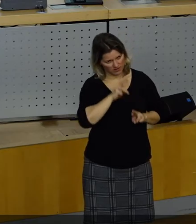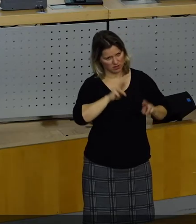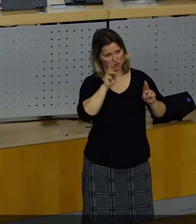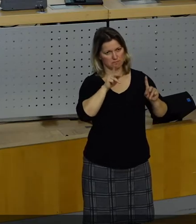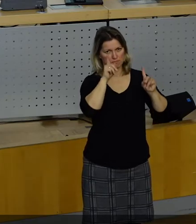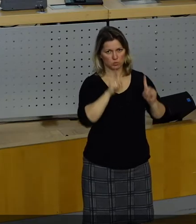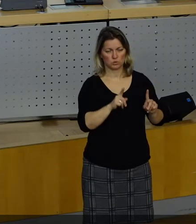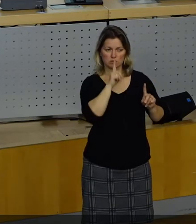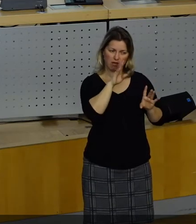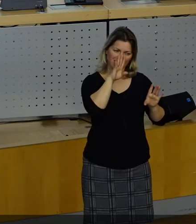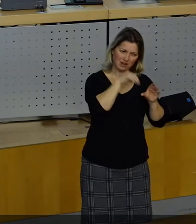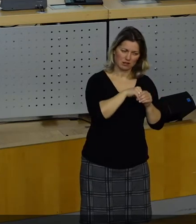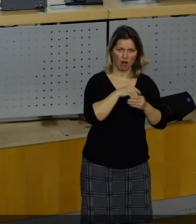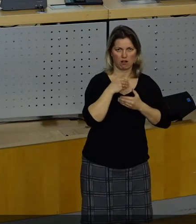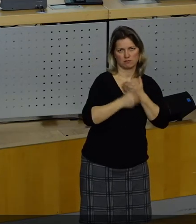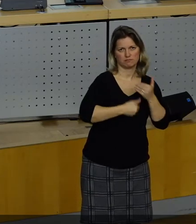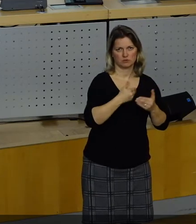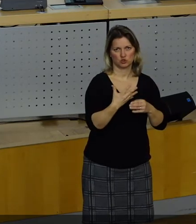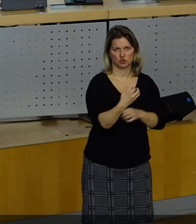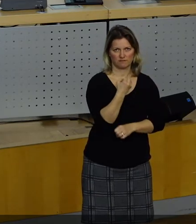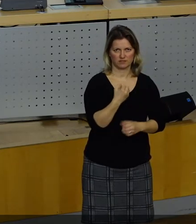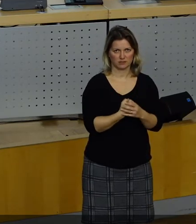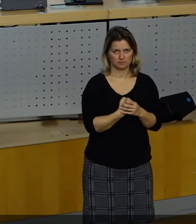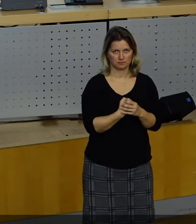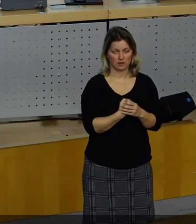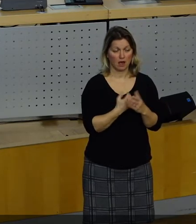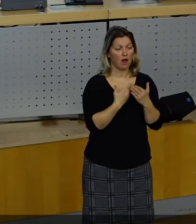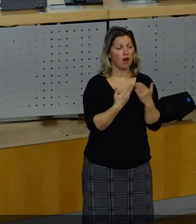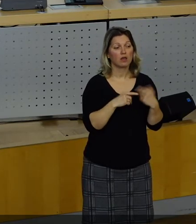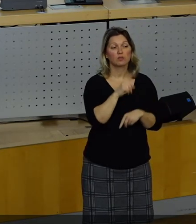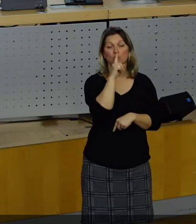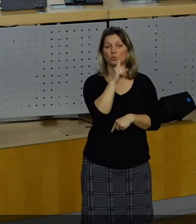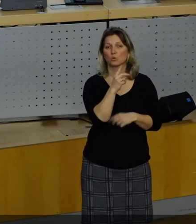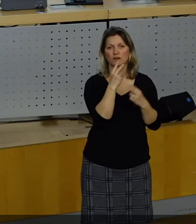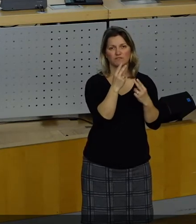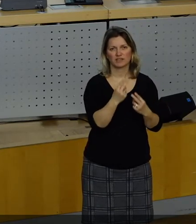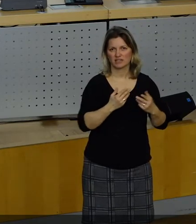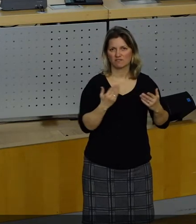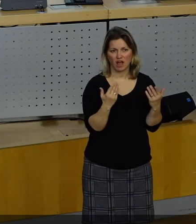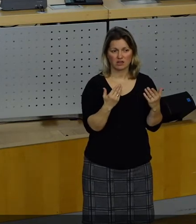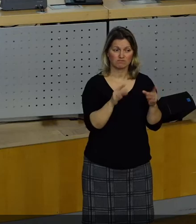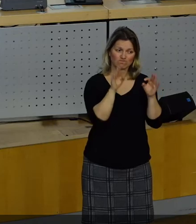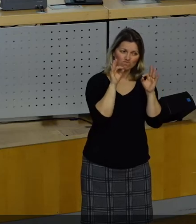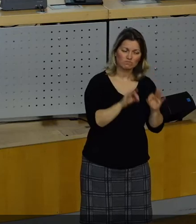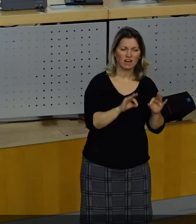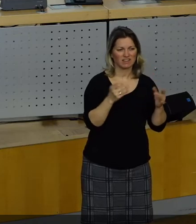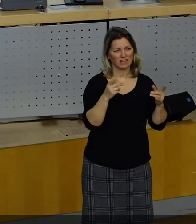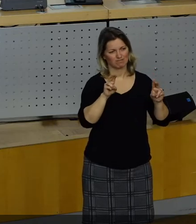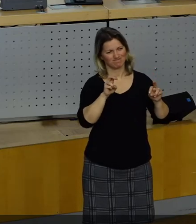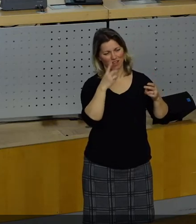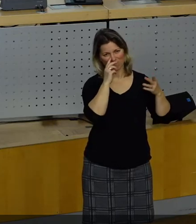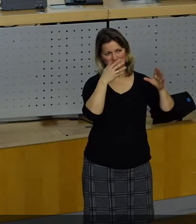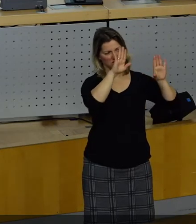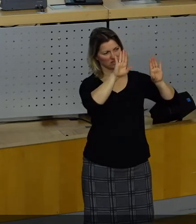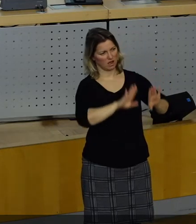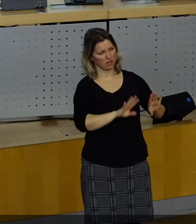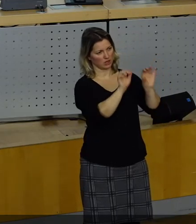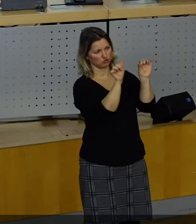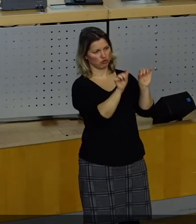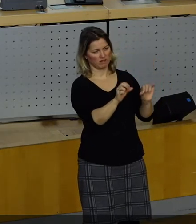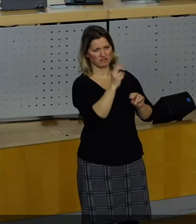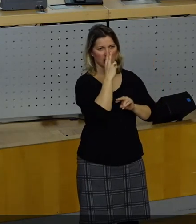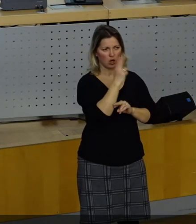wirklich vorankommen. Und es geht ja tatsächlich eben nicht nur darum, eine konkrete Fassadengestaltung immer zu bewerten. Es geht da nicht um